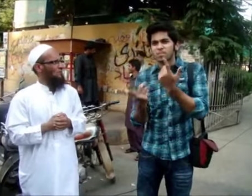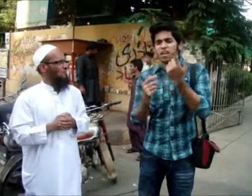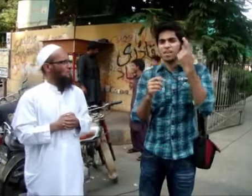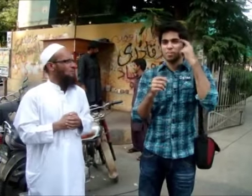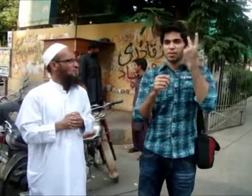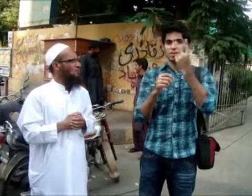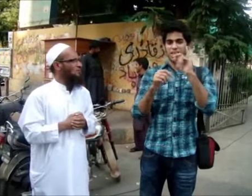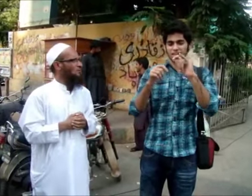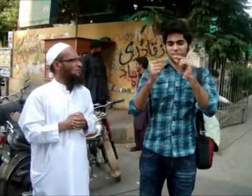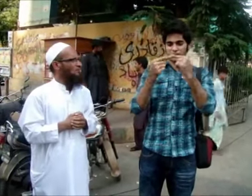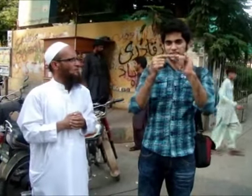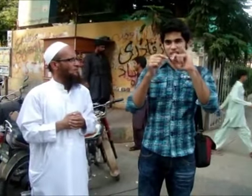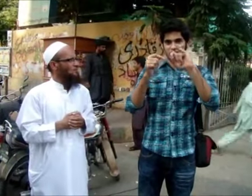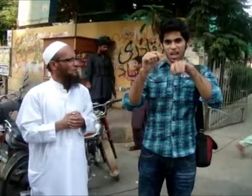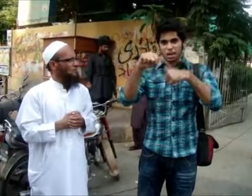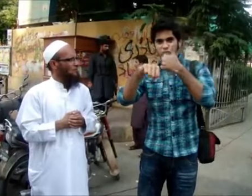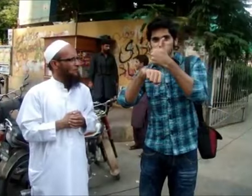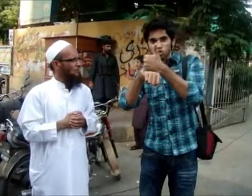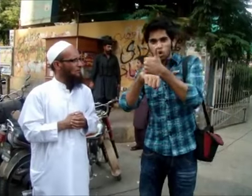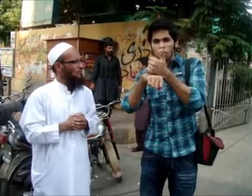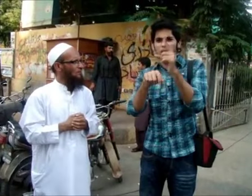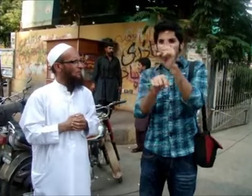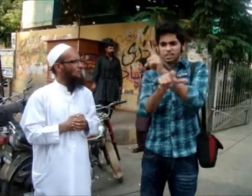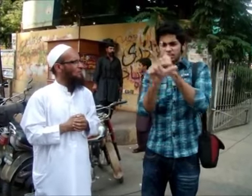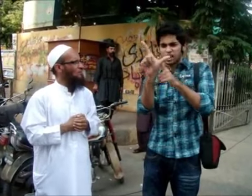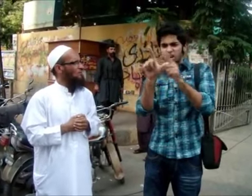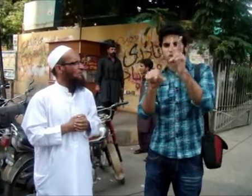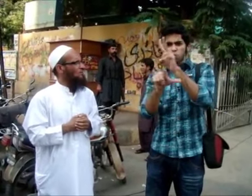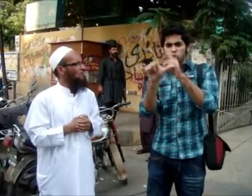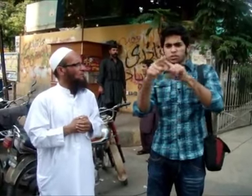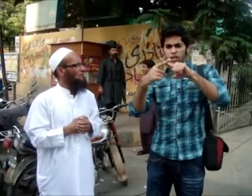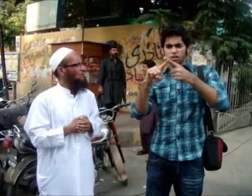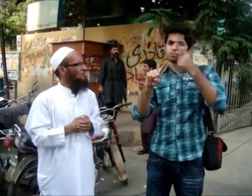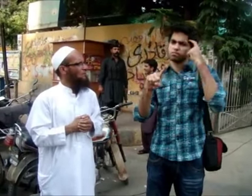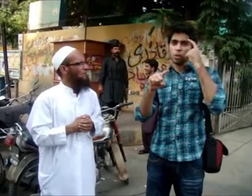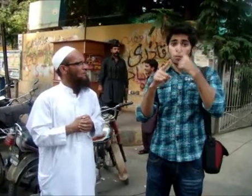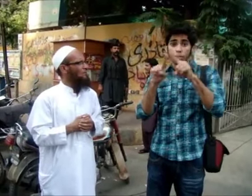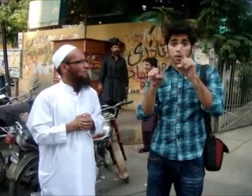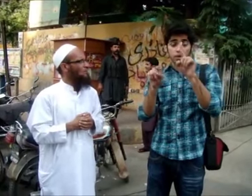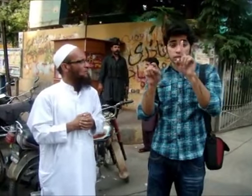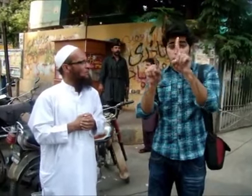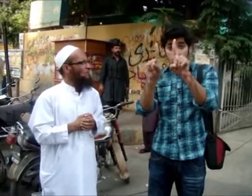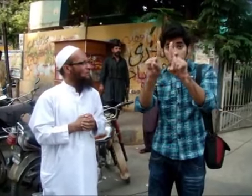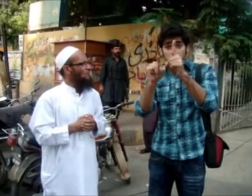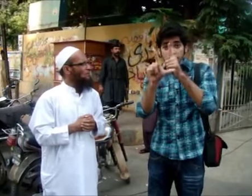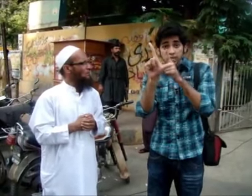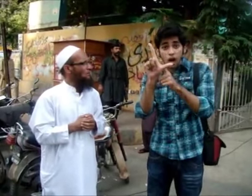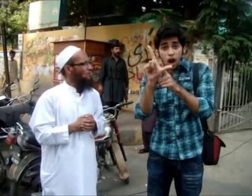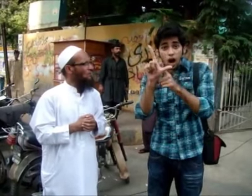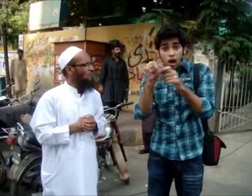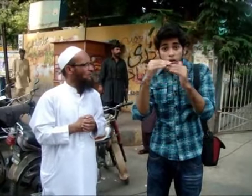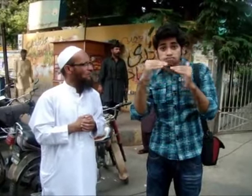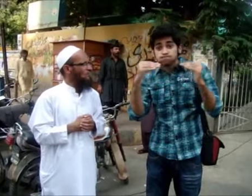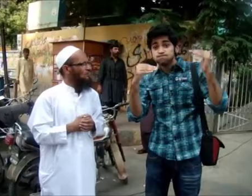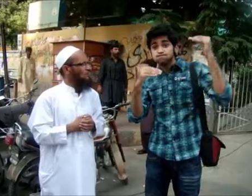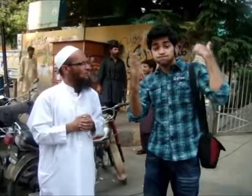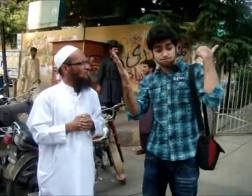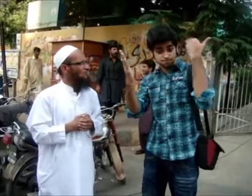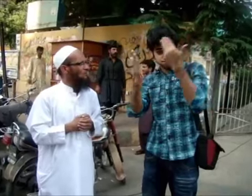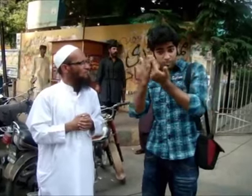काम करना चाहिए। लेकिन अगर आप रिस्पॉन्स नहीं देंगे प्लान लेवल से तो बात शायद आगे नहीं बढ़ेगी। भारत मैं